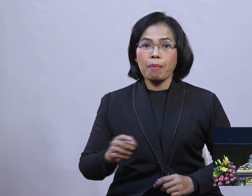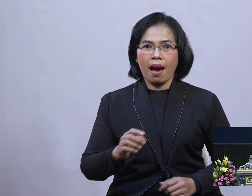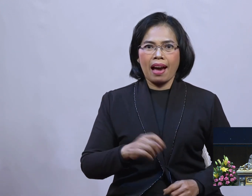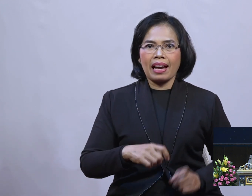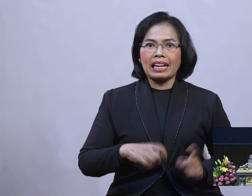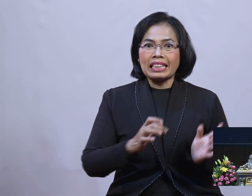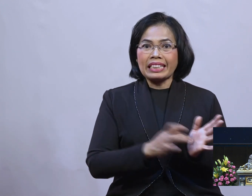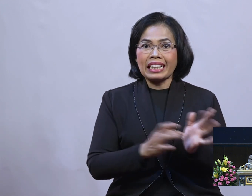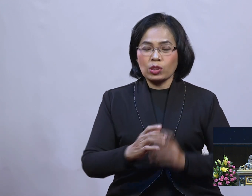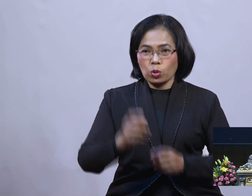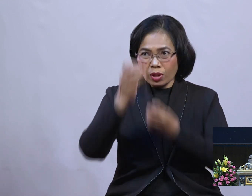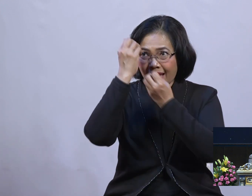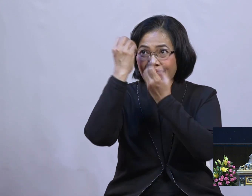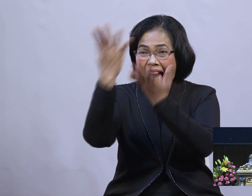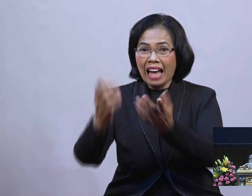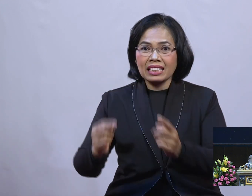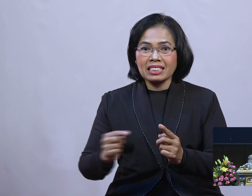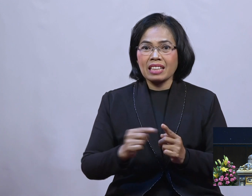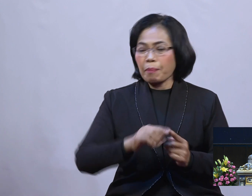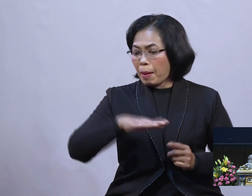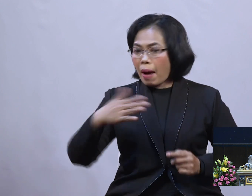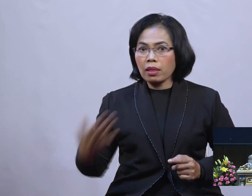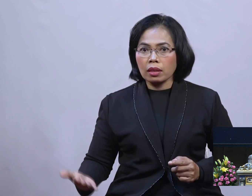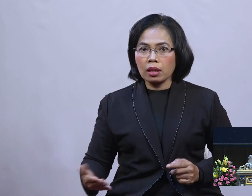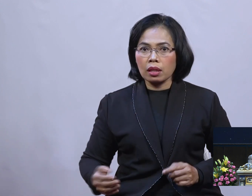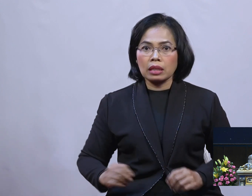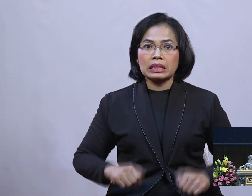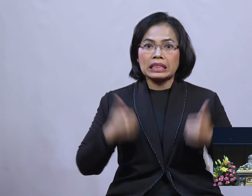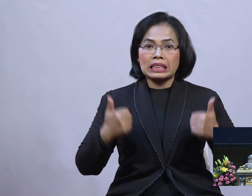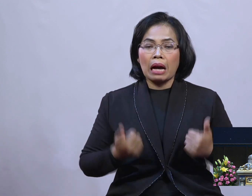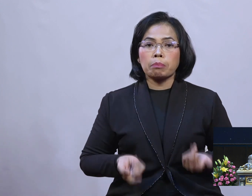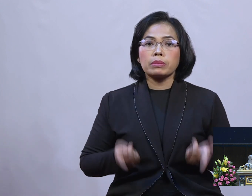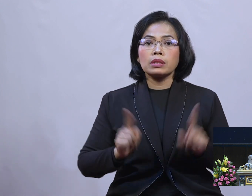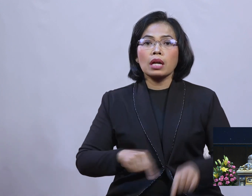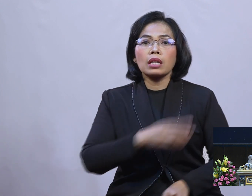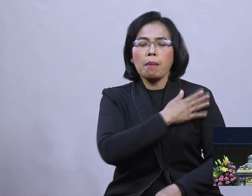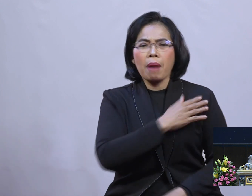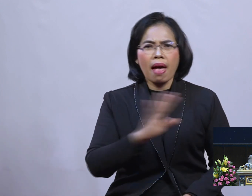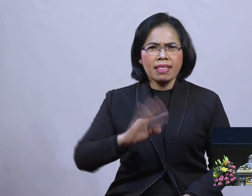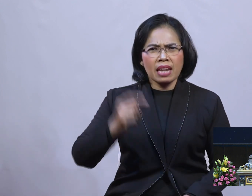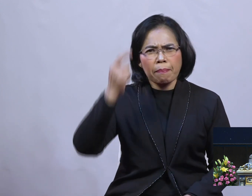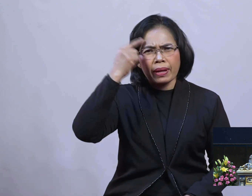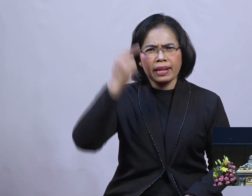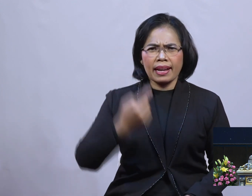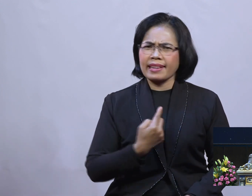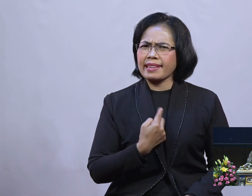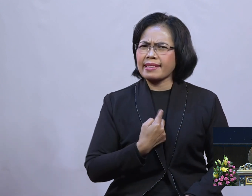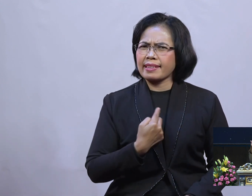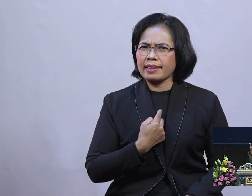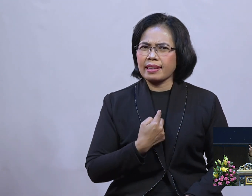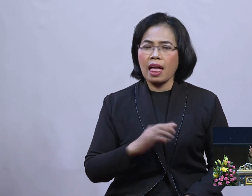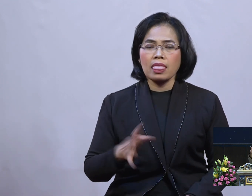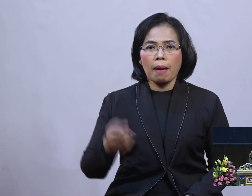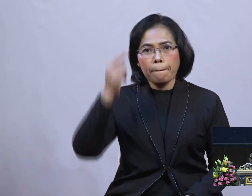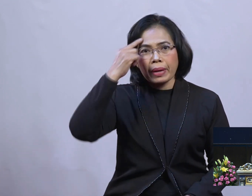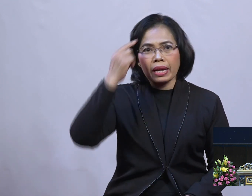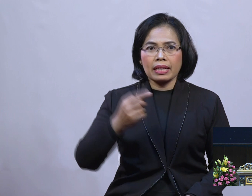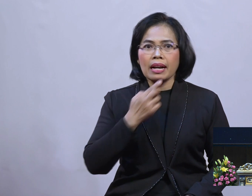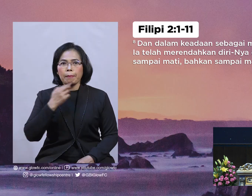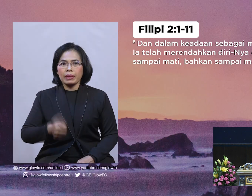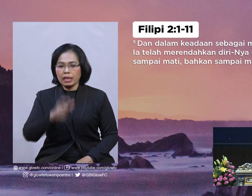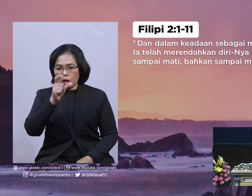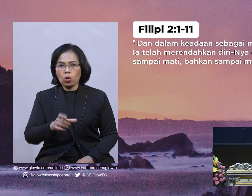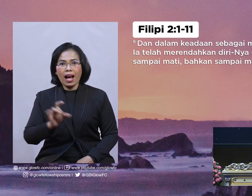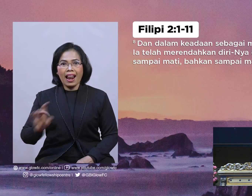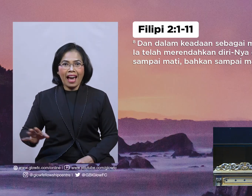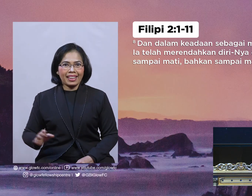siap menjadi hamba ia tidak memikirkan kepentingan diri sendiri tapi memikirkan kepentingan